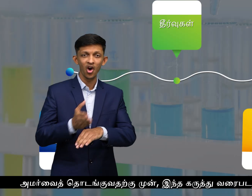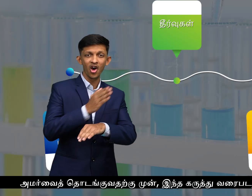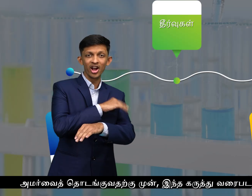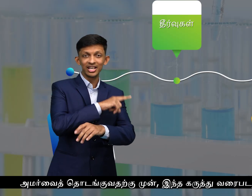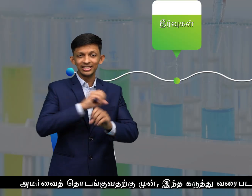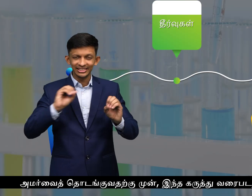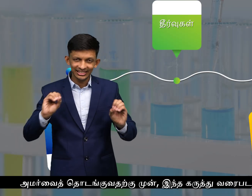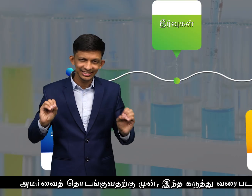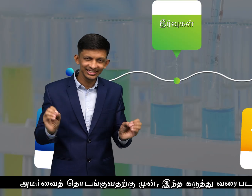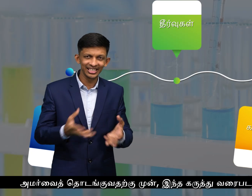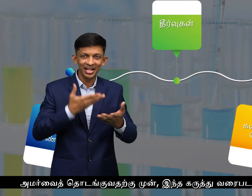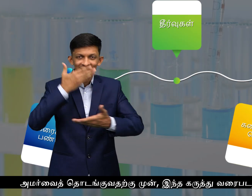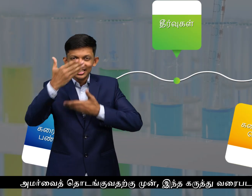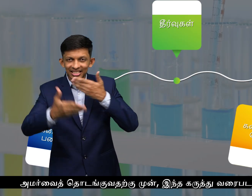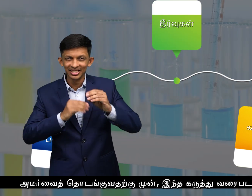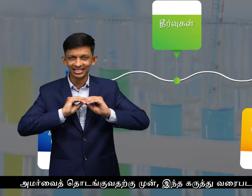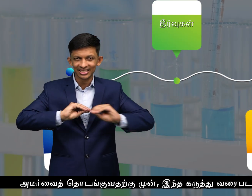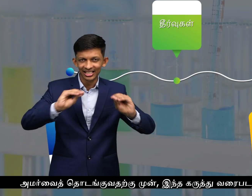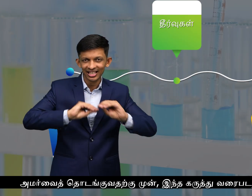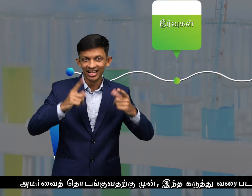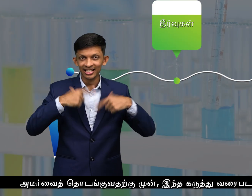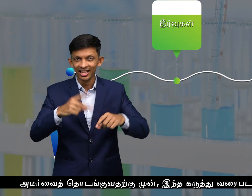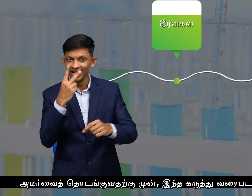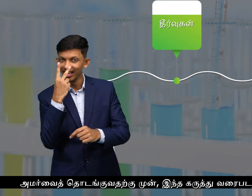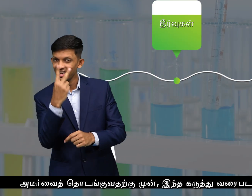அமர்வை தொடங்குவதற்கு முன் இந்த கருத்து வரைபடத்தை பார்ப்போம்.